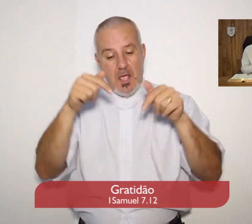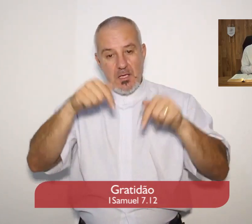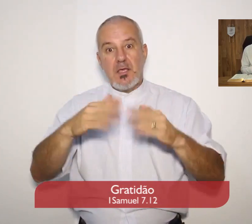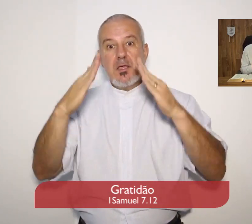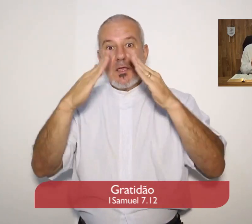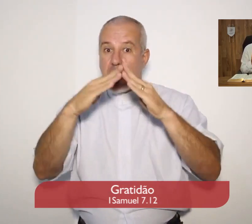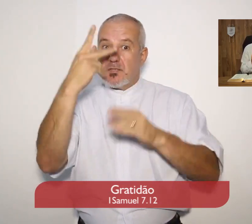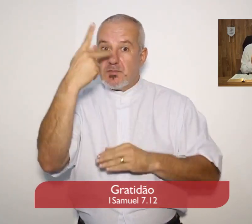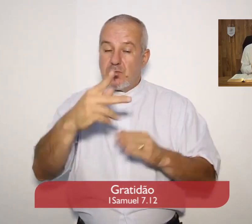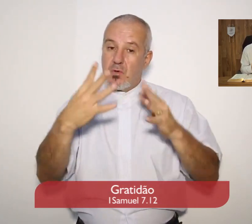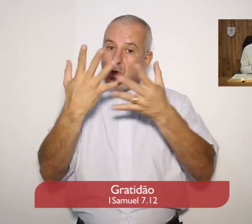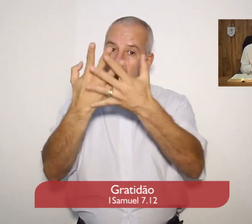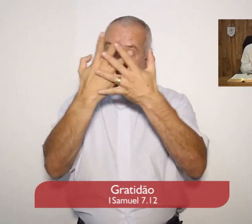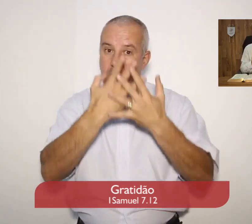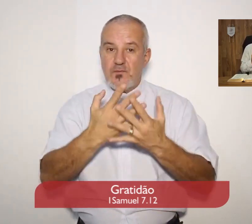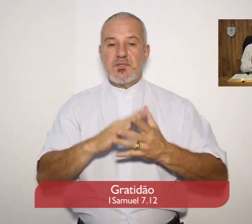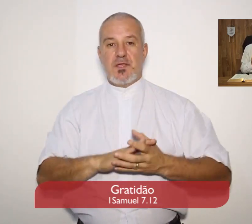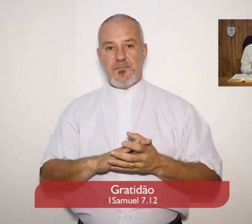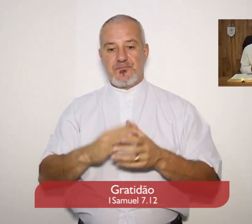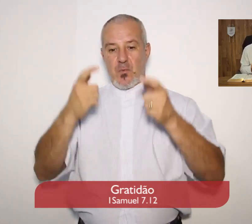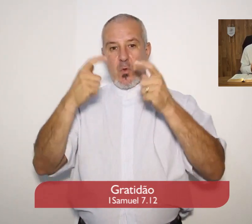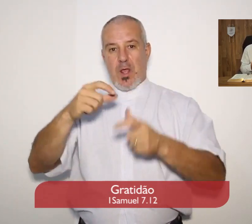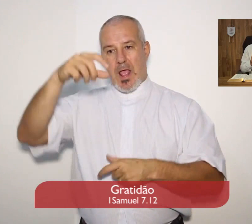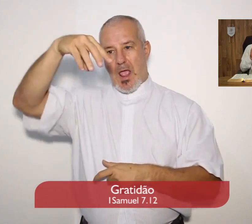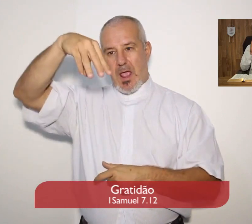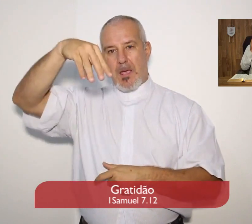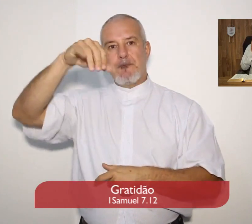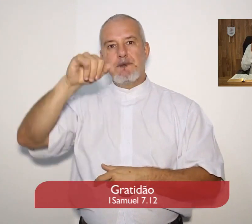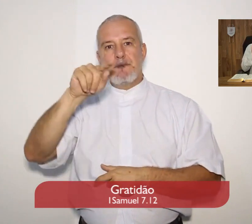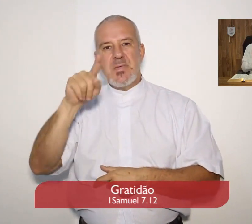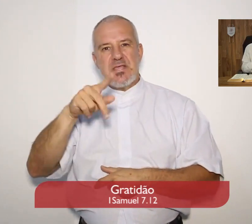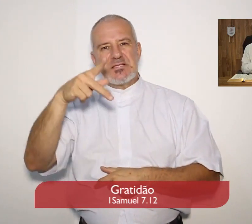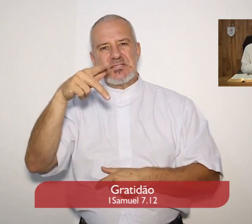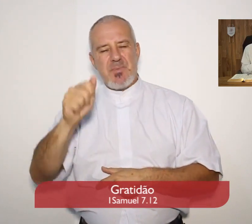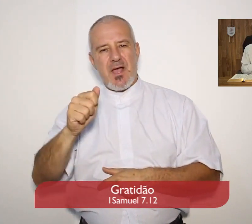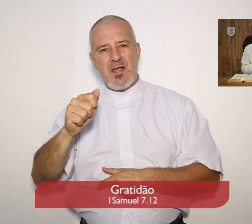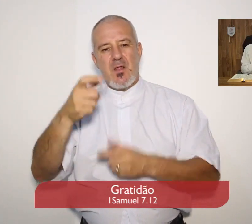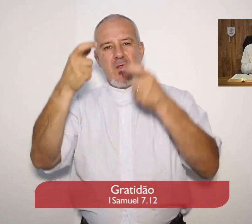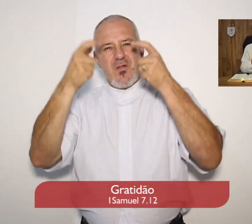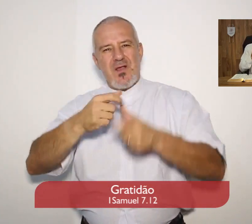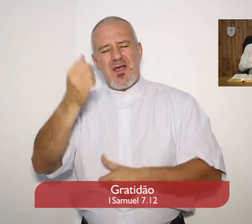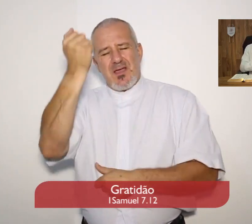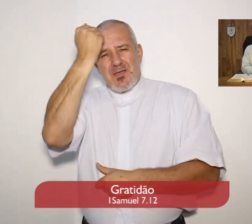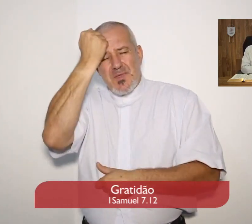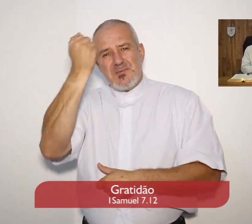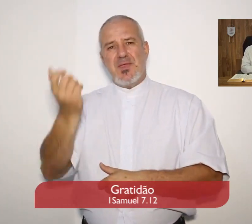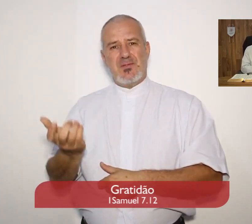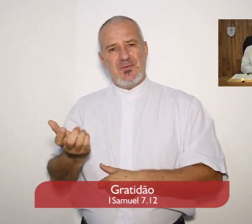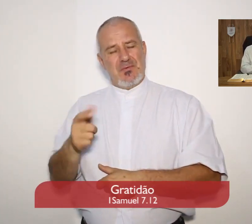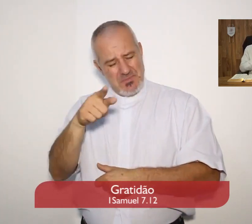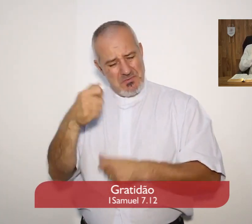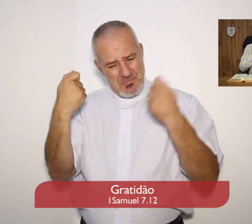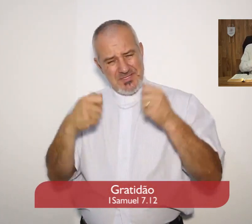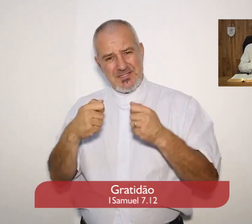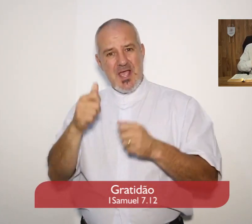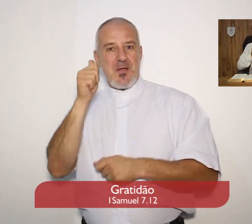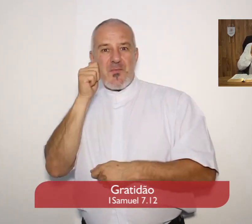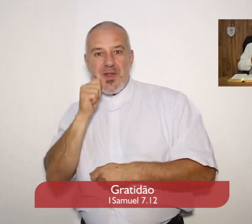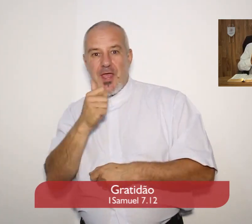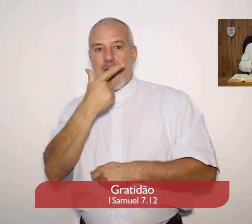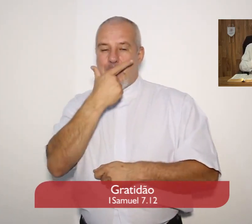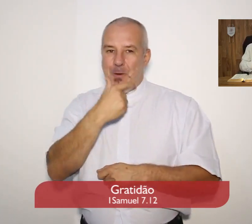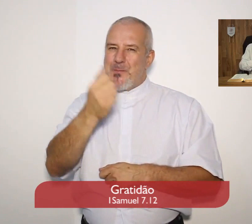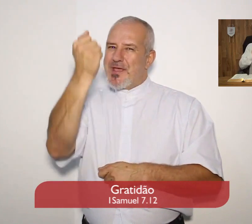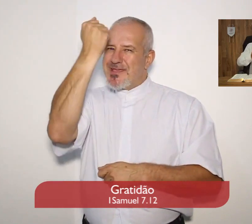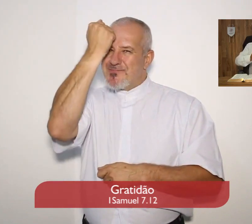mesmo tempo em que Mizpá, homens e mulheres se arrependem diante de Deus, também